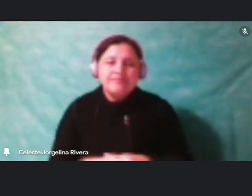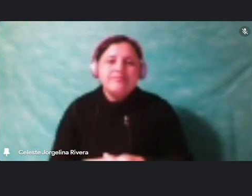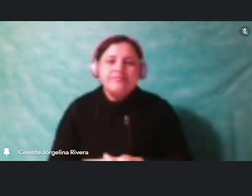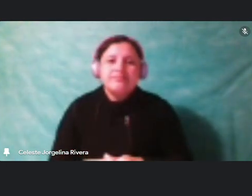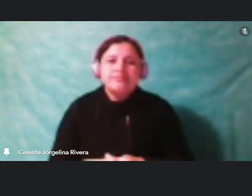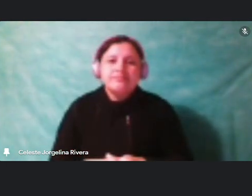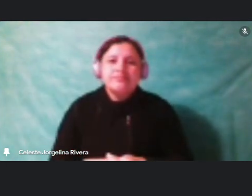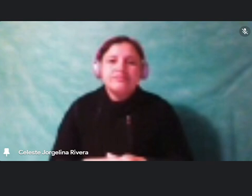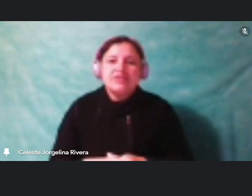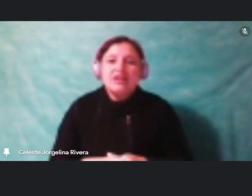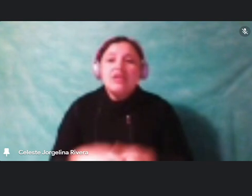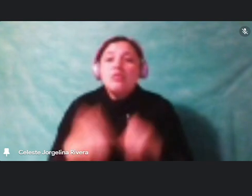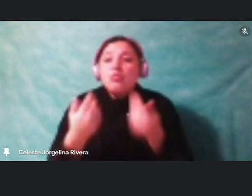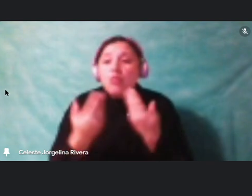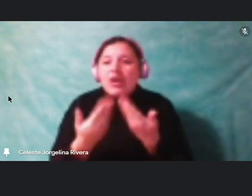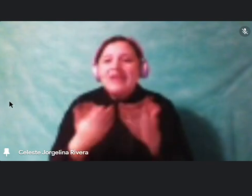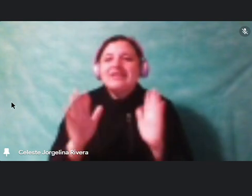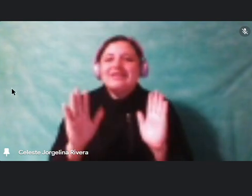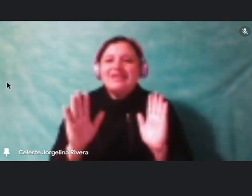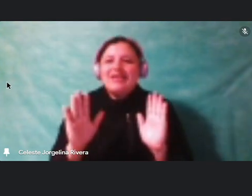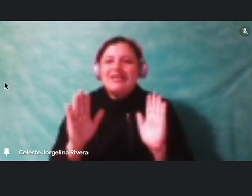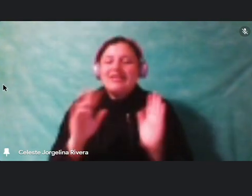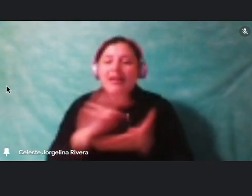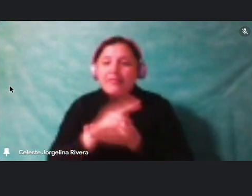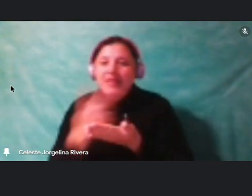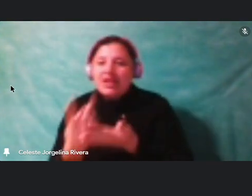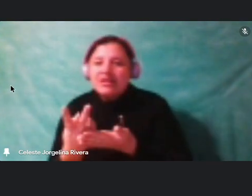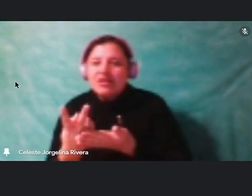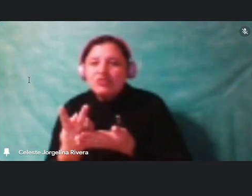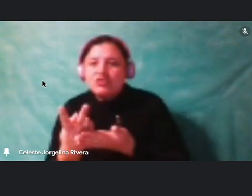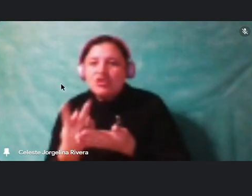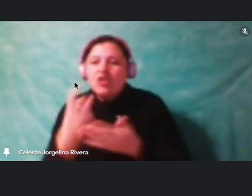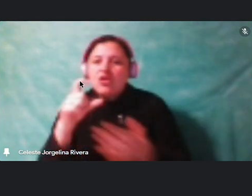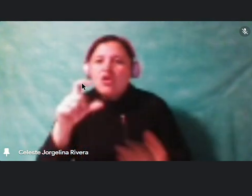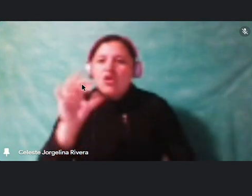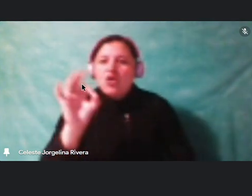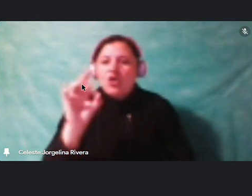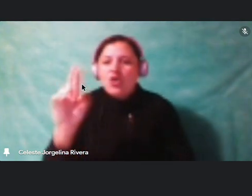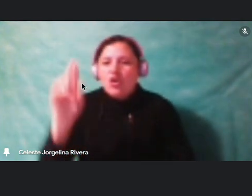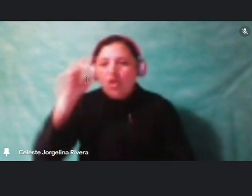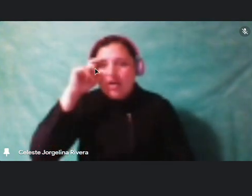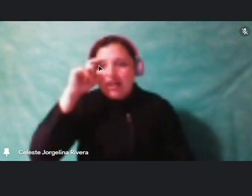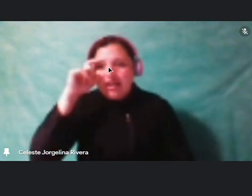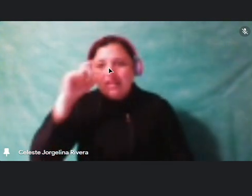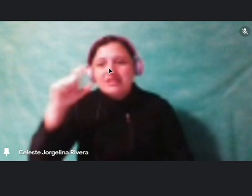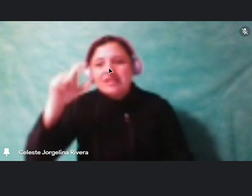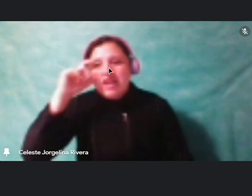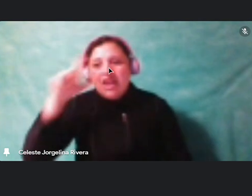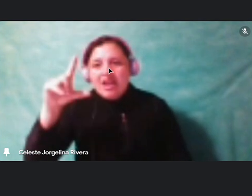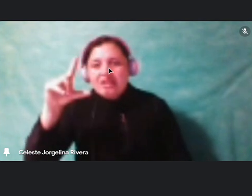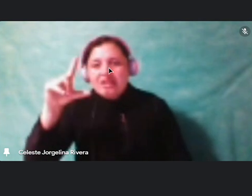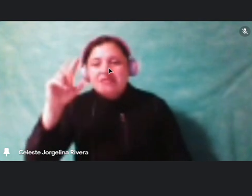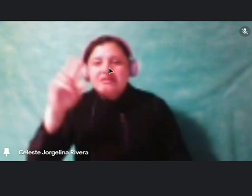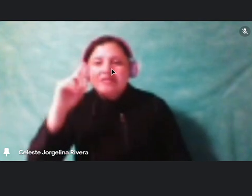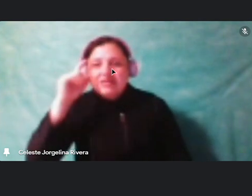corre el riesgo. O corre el riesgo de descuidar, ¿sí? Y acá tenemos